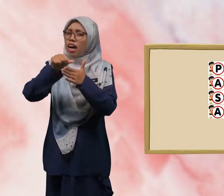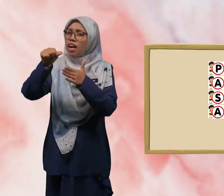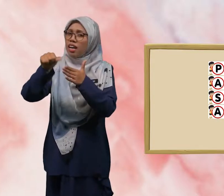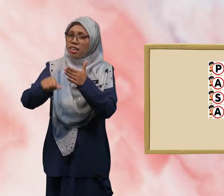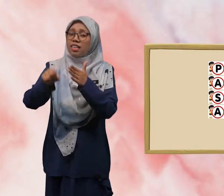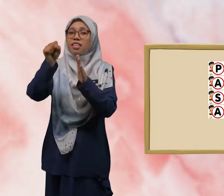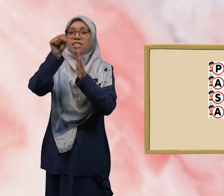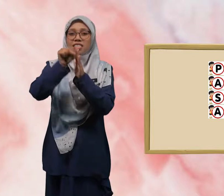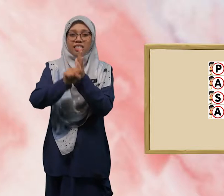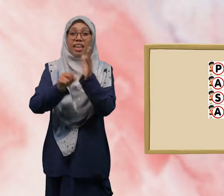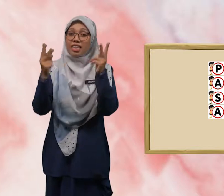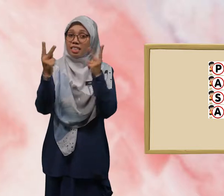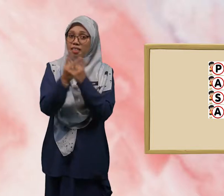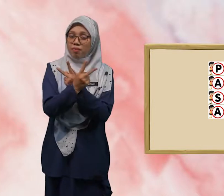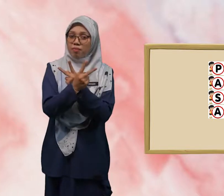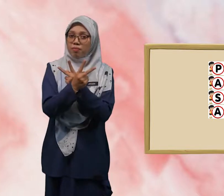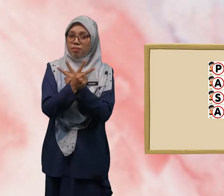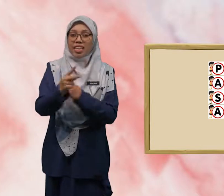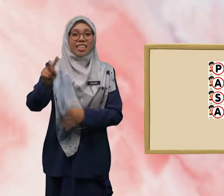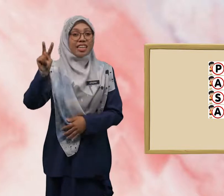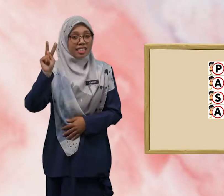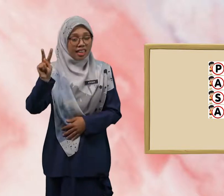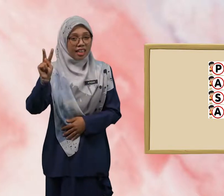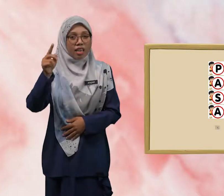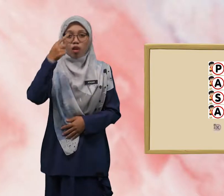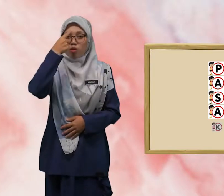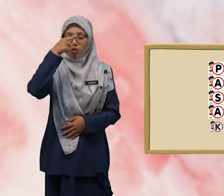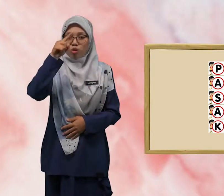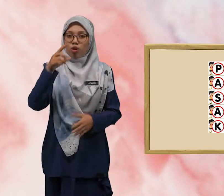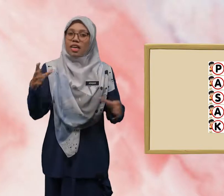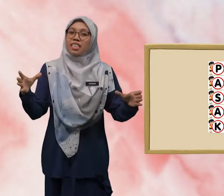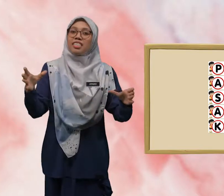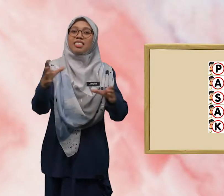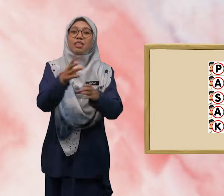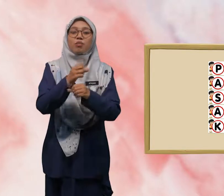akhir sekali dan C untuk kesimpulannya